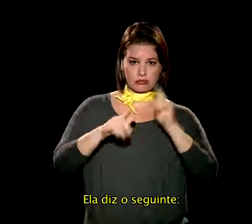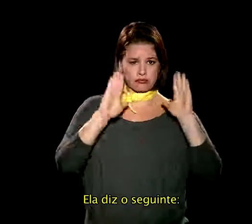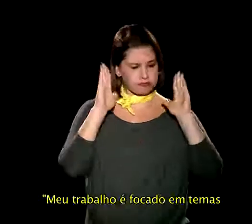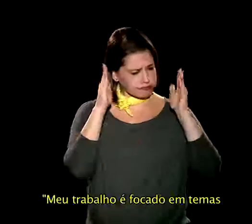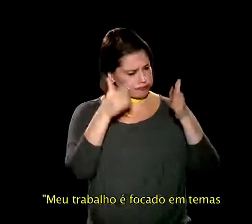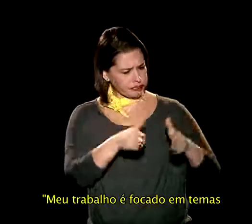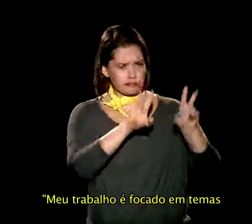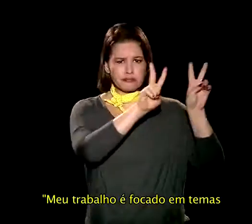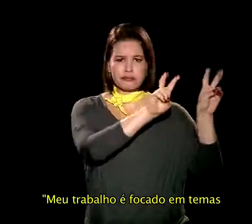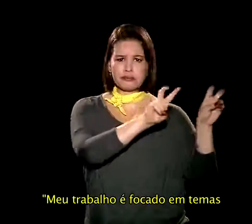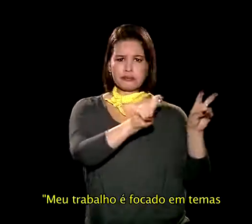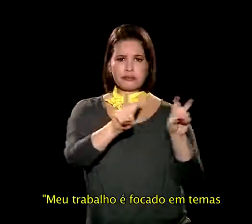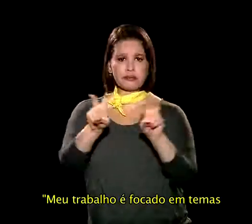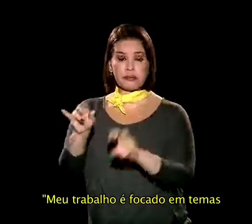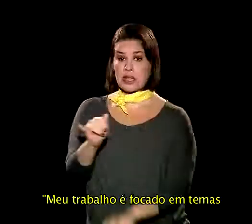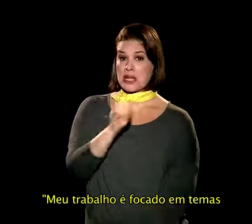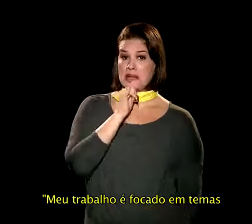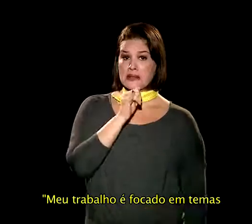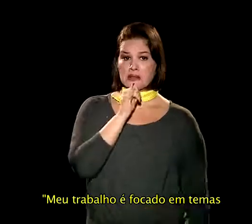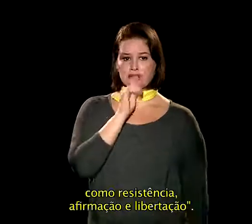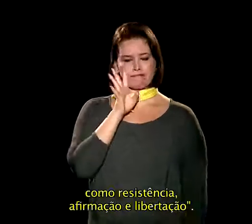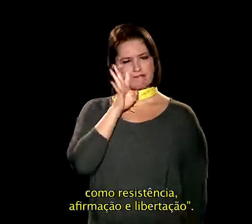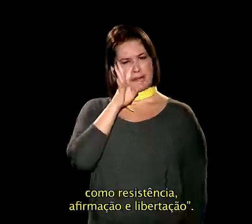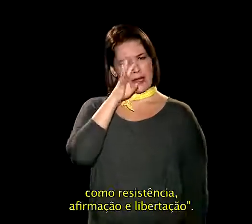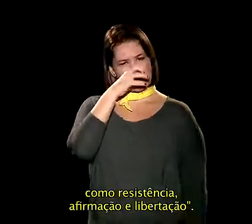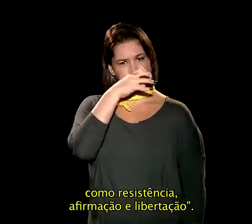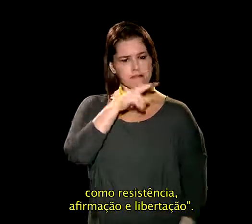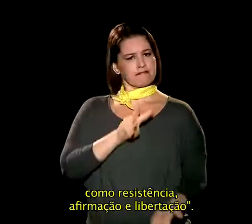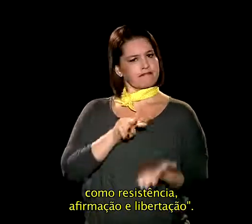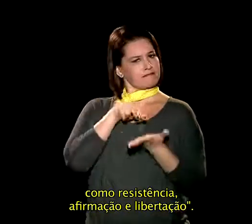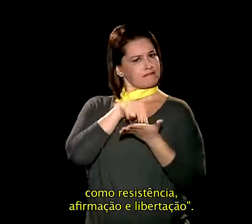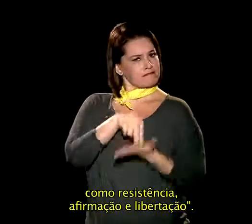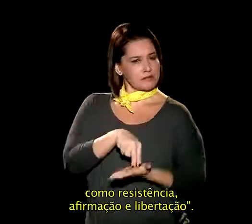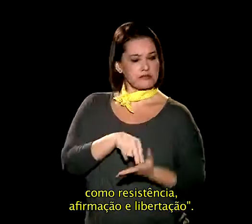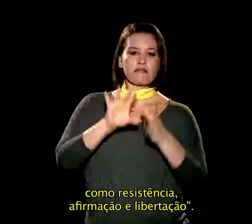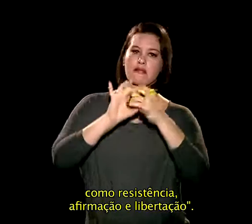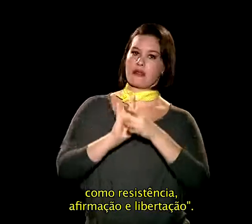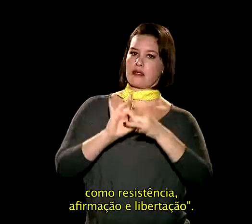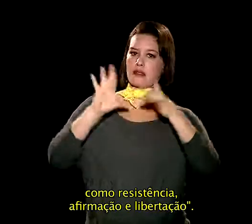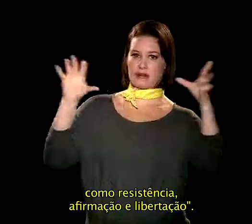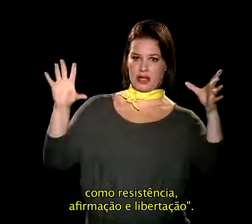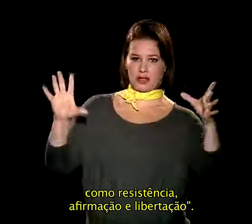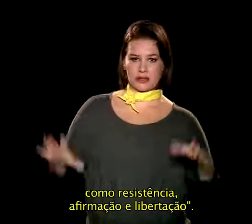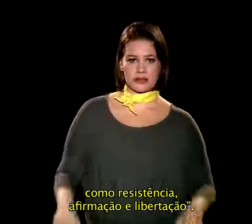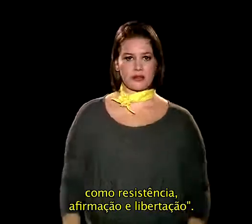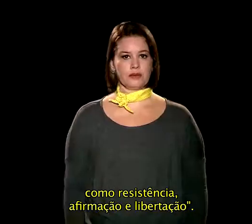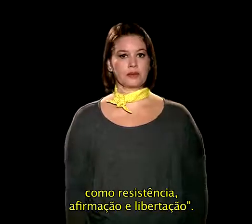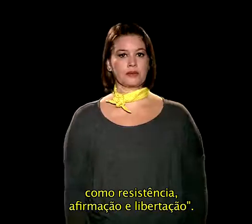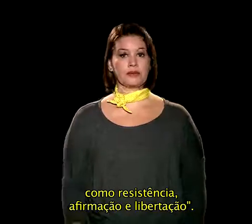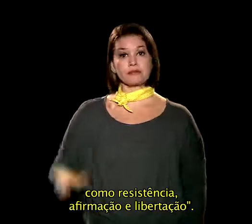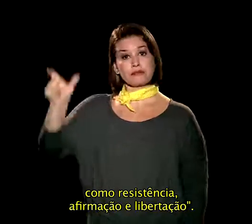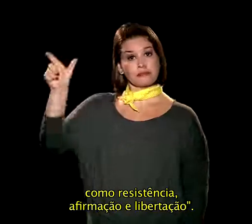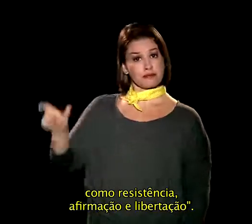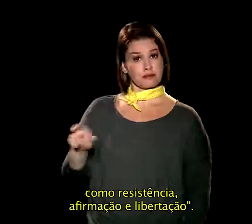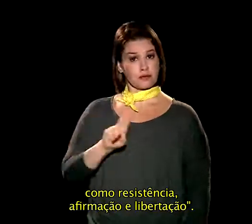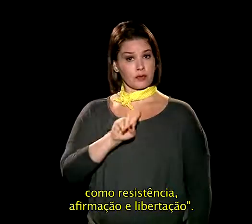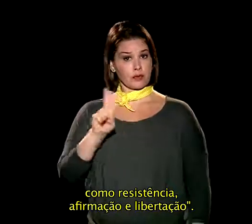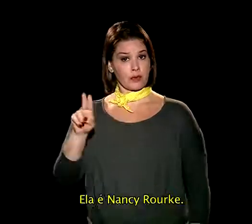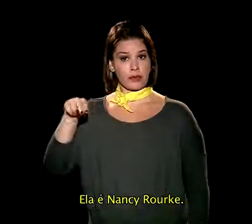Meu trabalho é focado em temas como resistência, afirmação e libertação. Ela